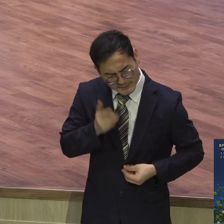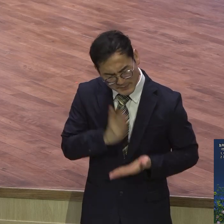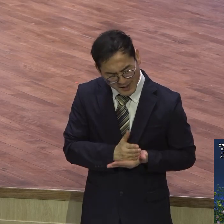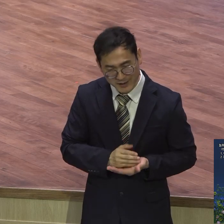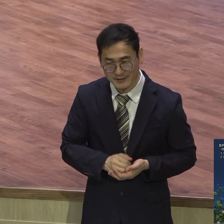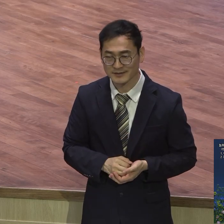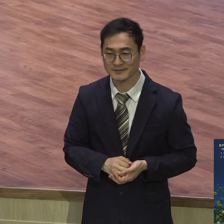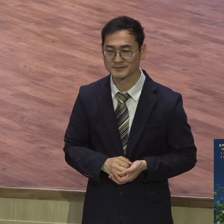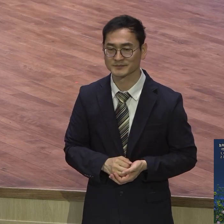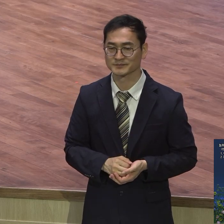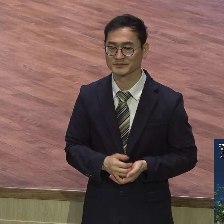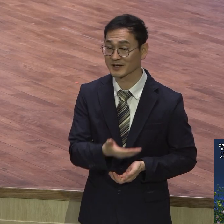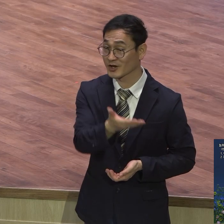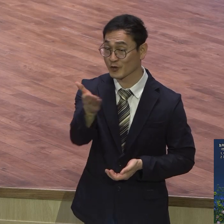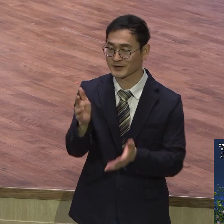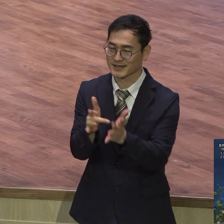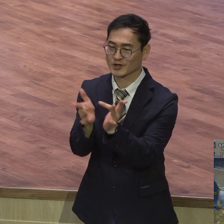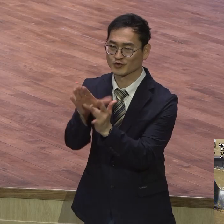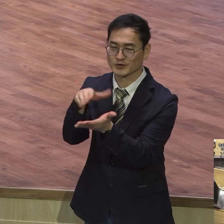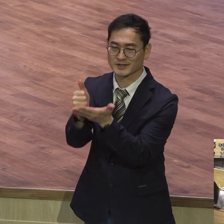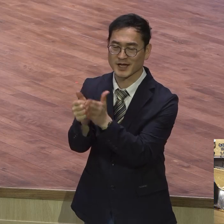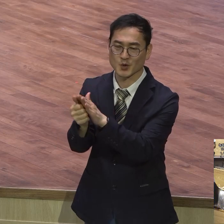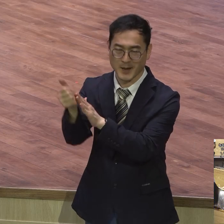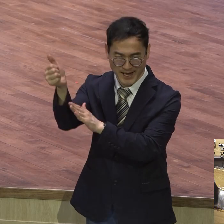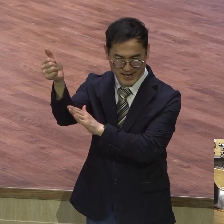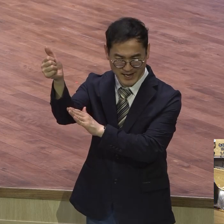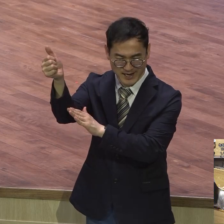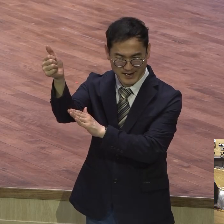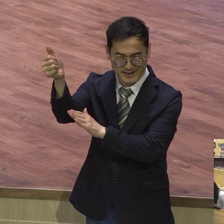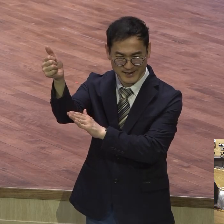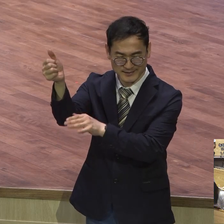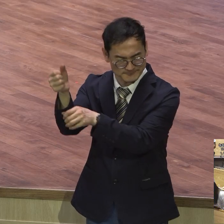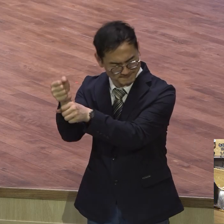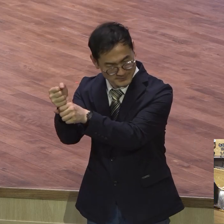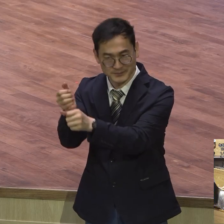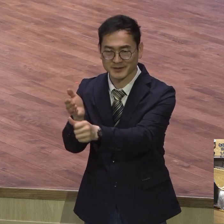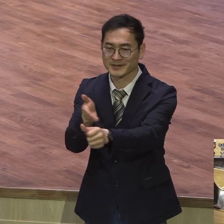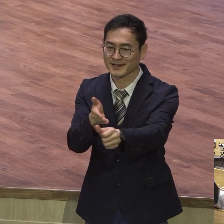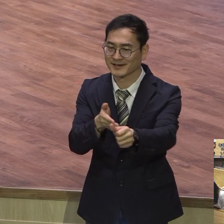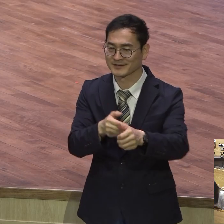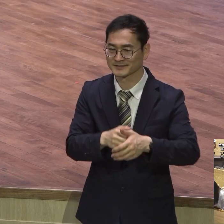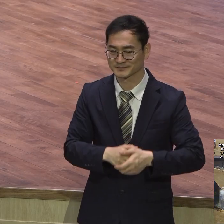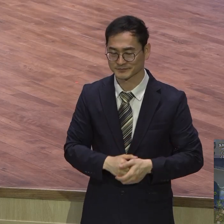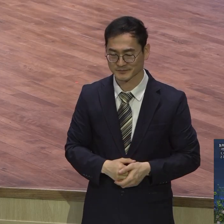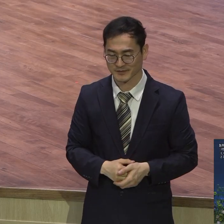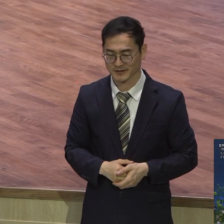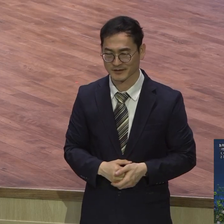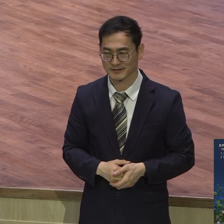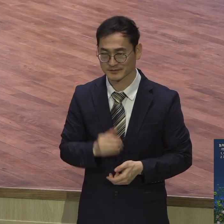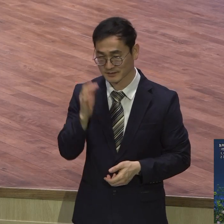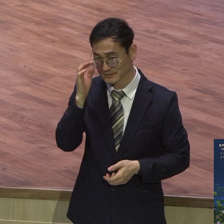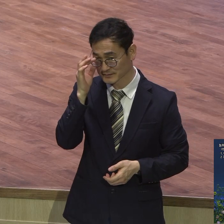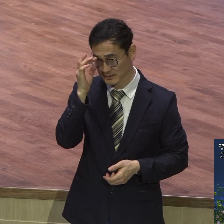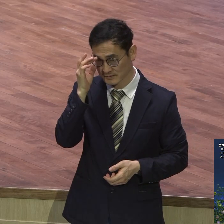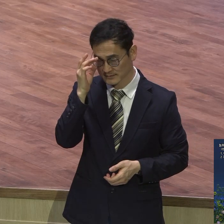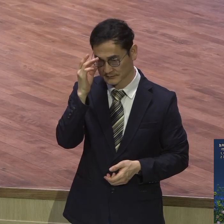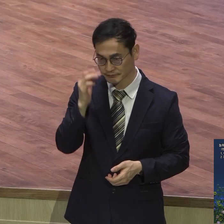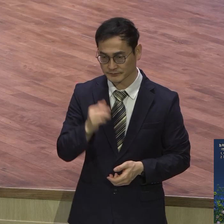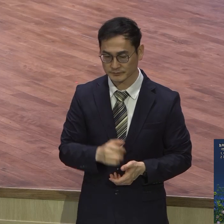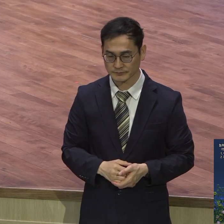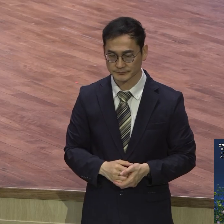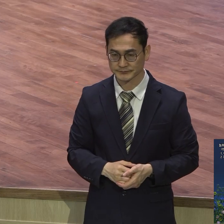예수 그리스의 소망을 가지시기 바랍니다 복음성에 보면 사람을 보며 세상을